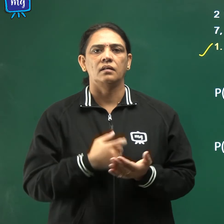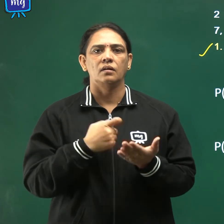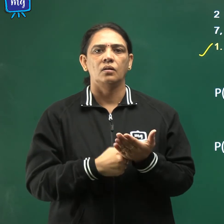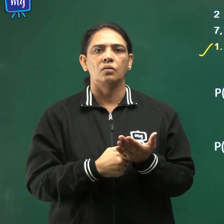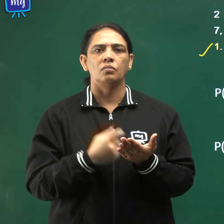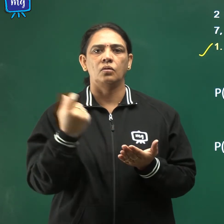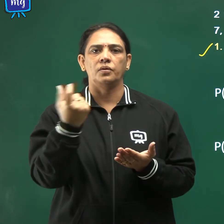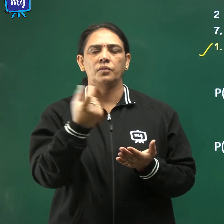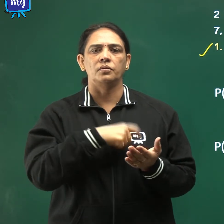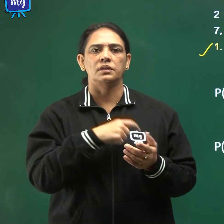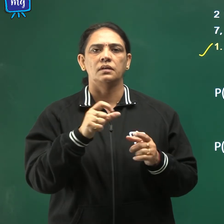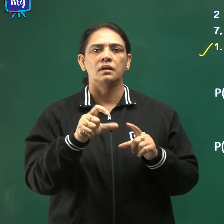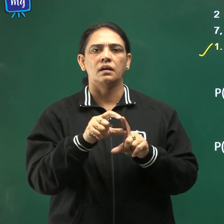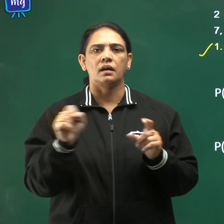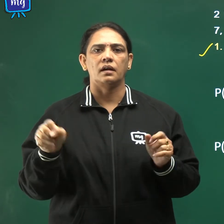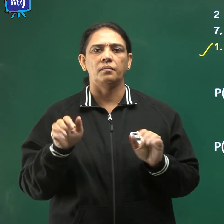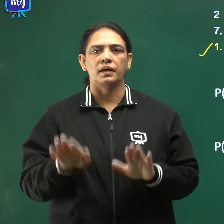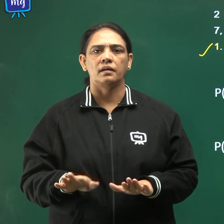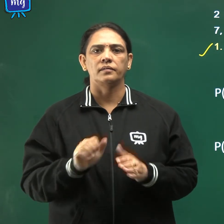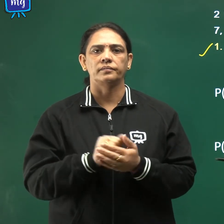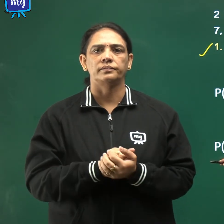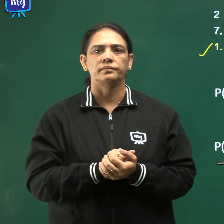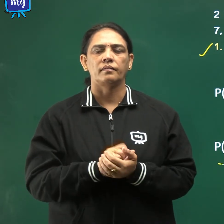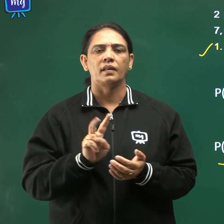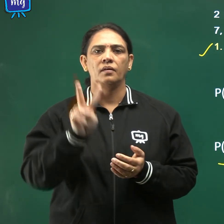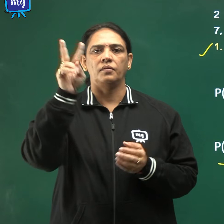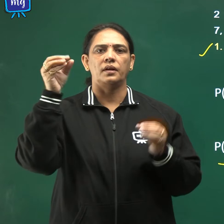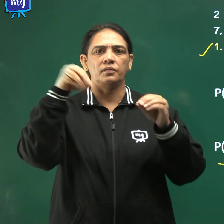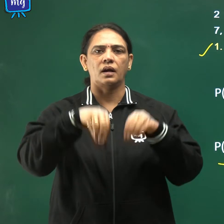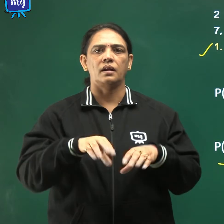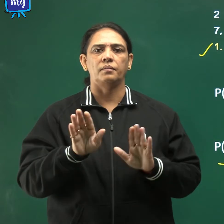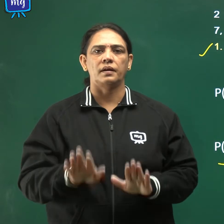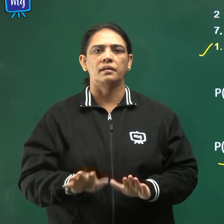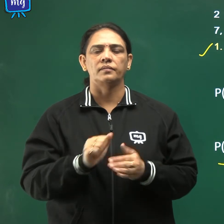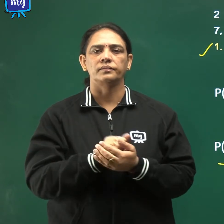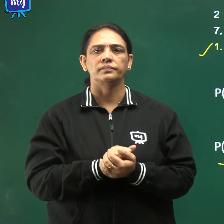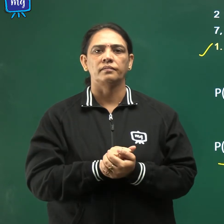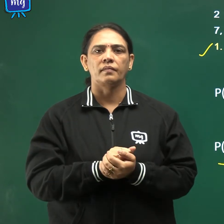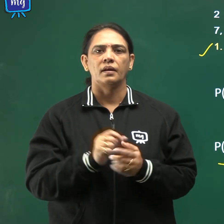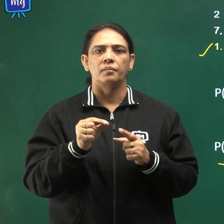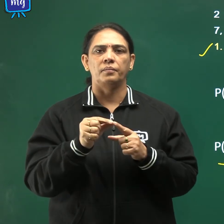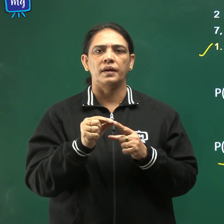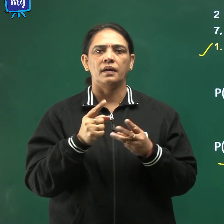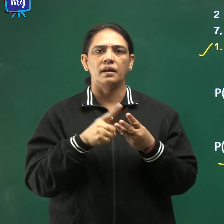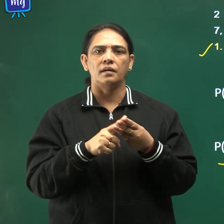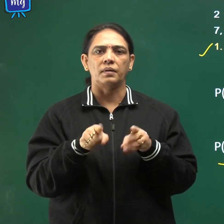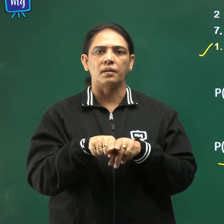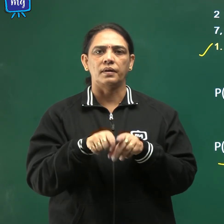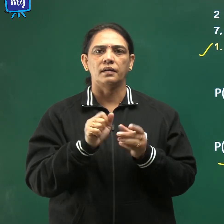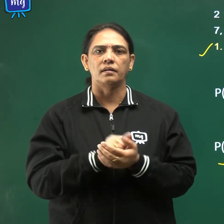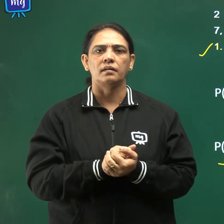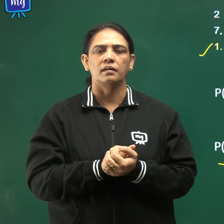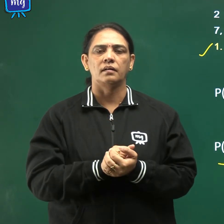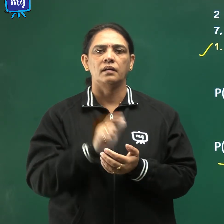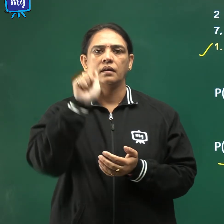सूत्र विश करने पर की मांग रखने पर पर पीस बराबर हो थे